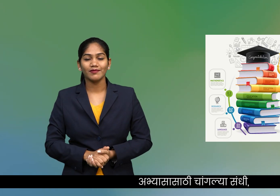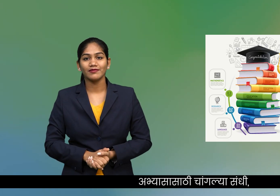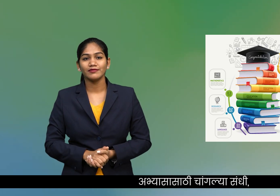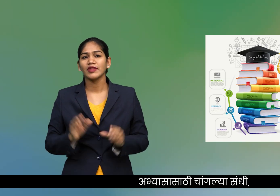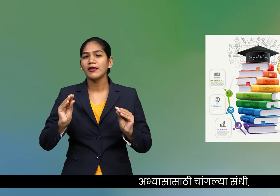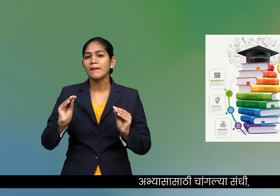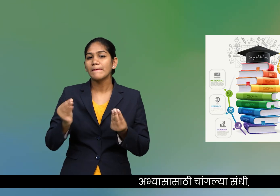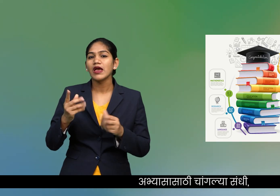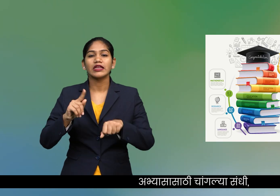अभ्यासासाठी चांगल्या संधी,